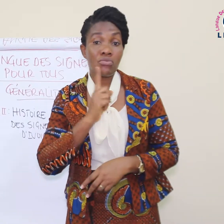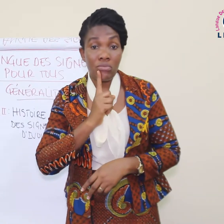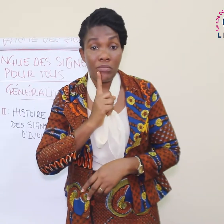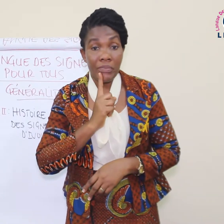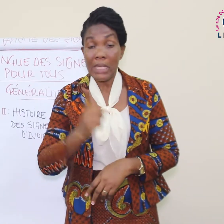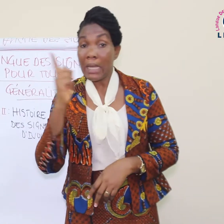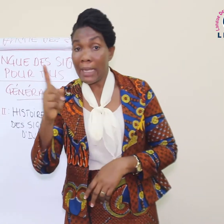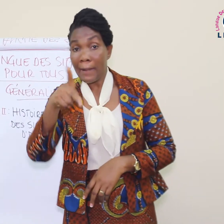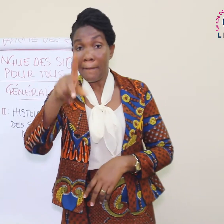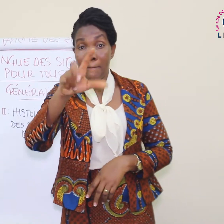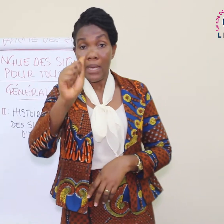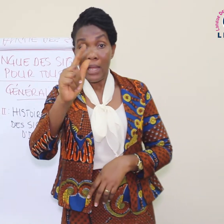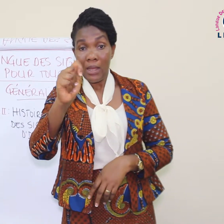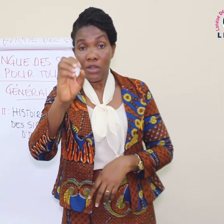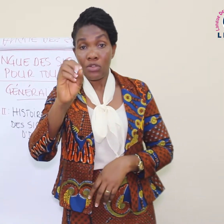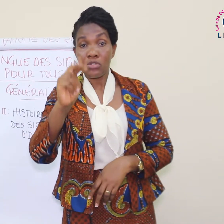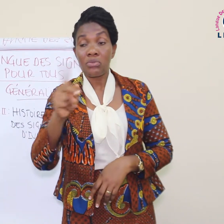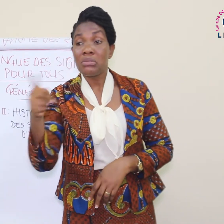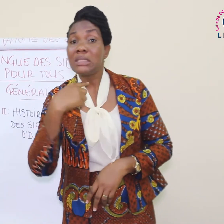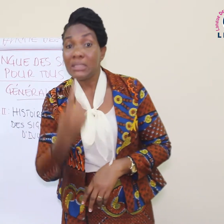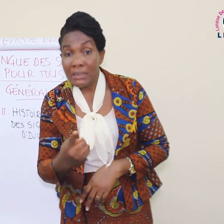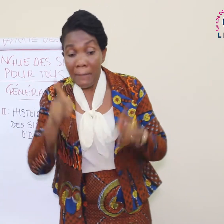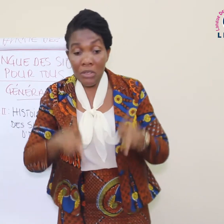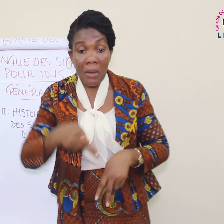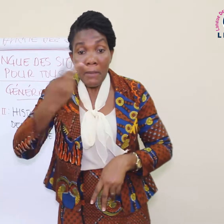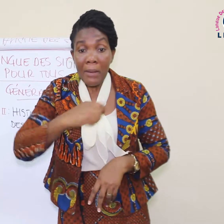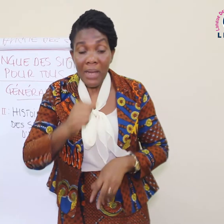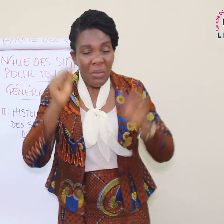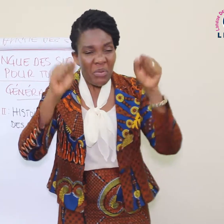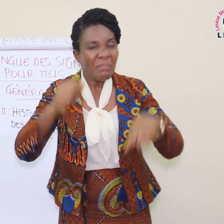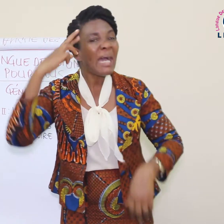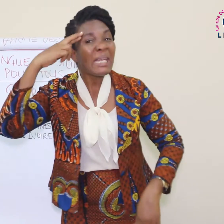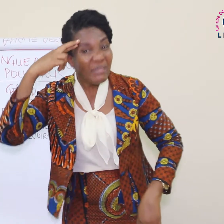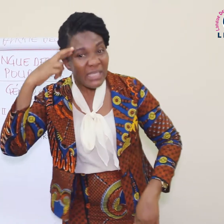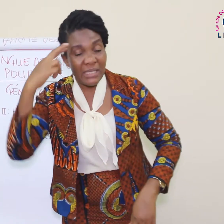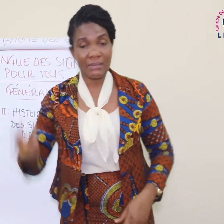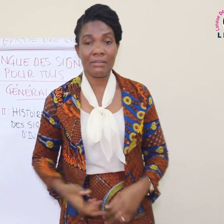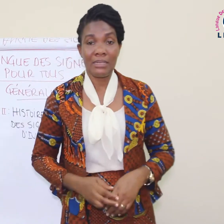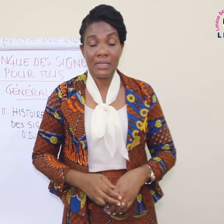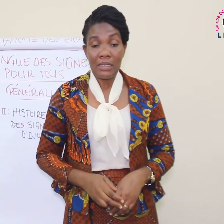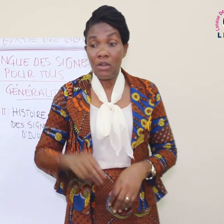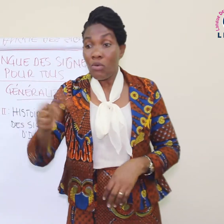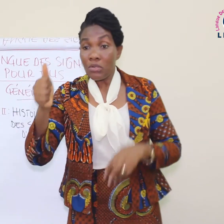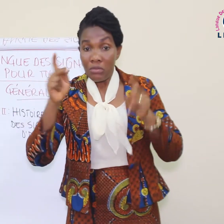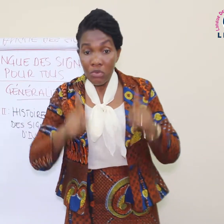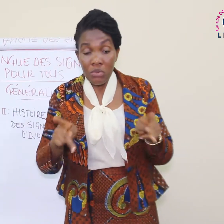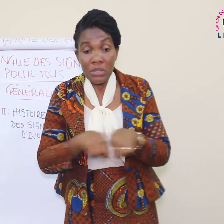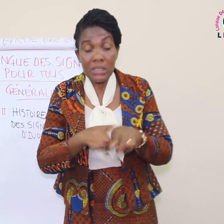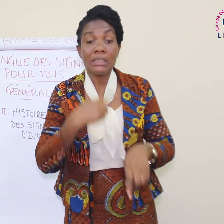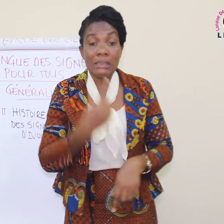parle pas ne peut pas raisonner. Son meilleur disciple, Aristote, viendra